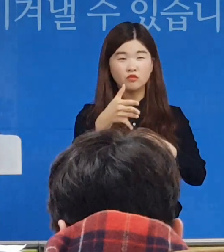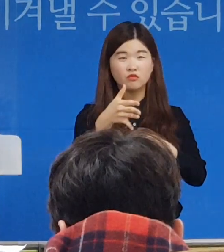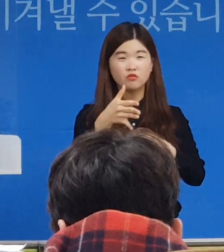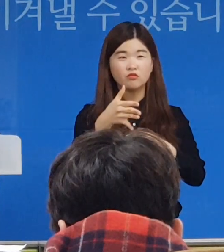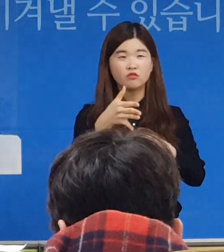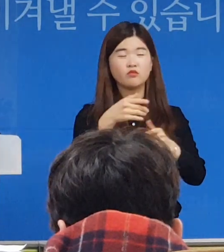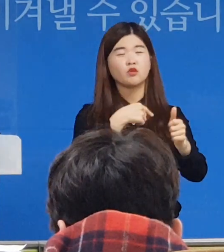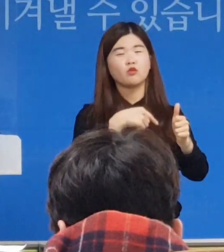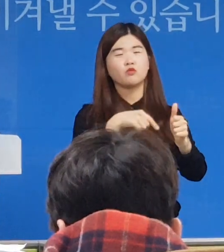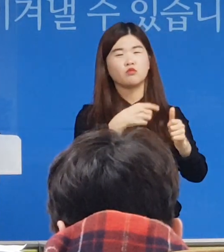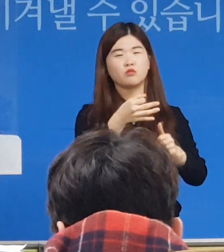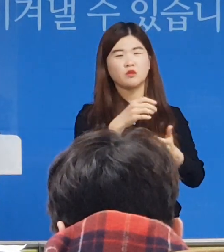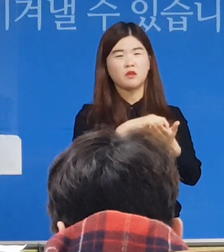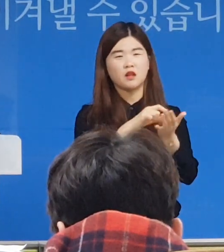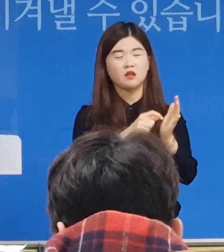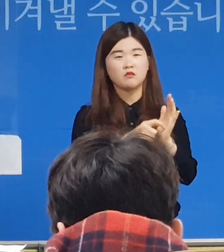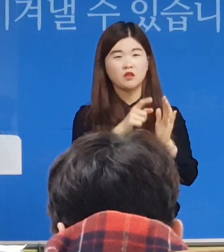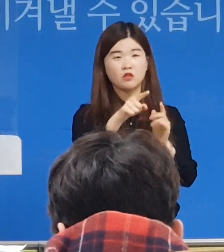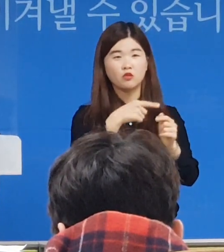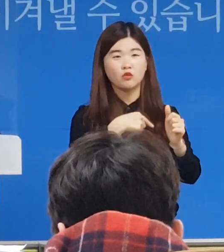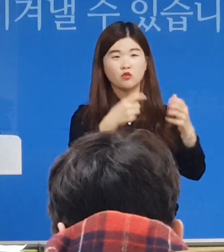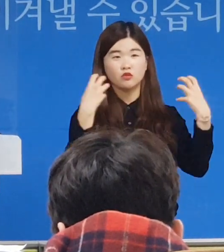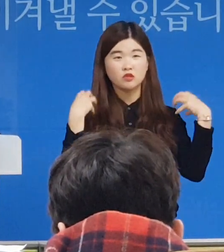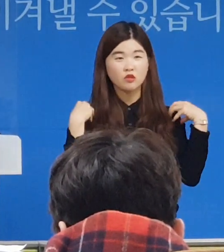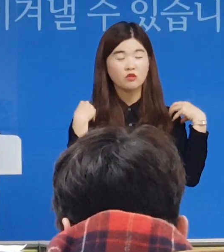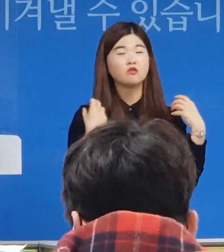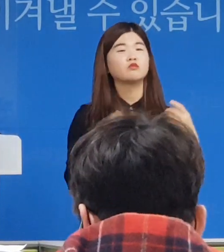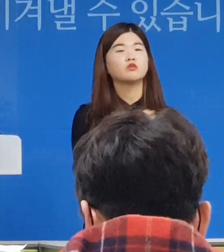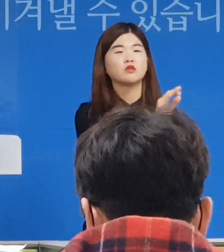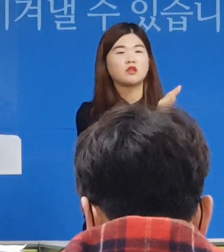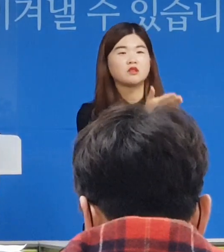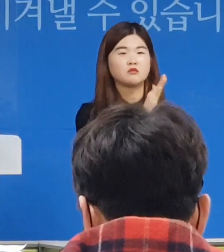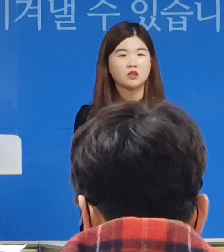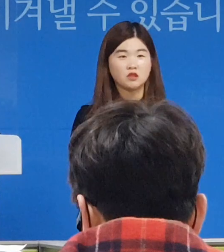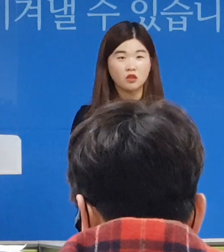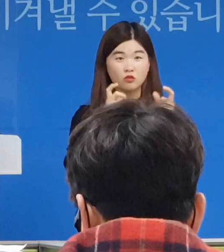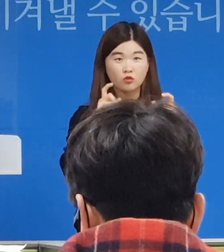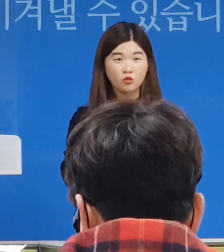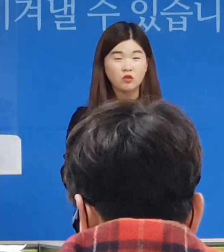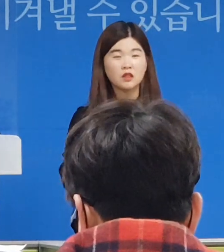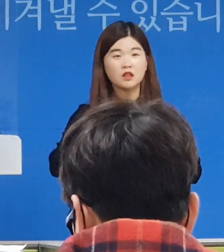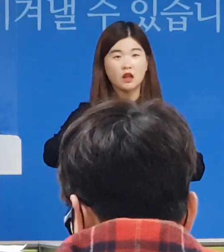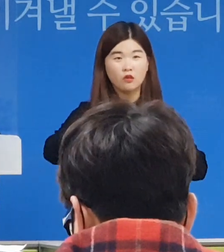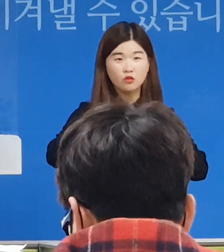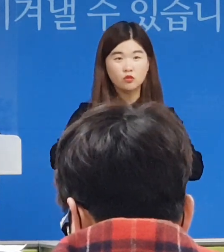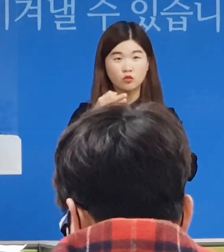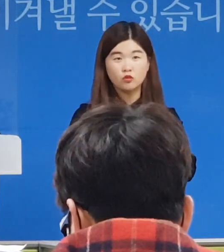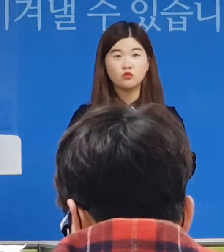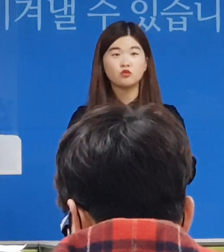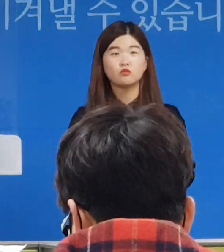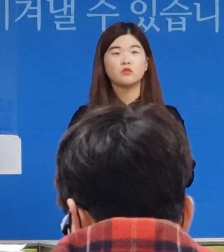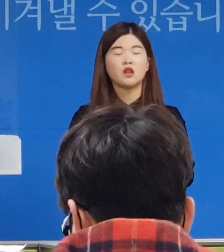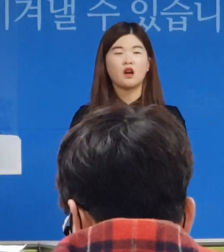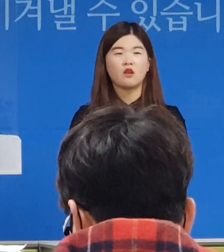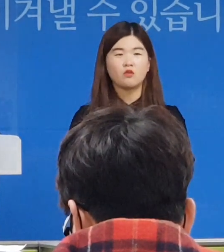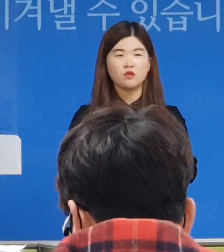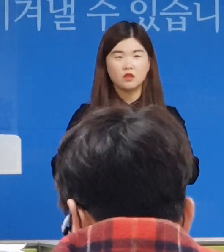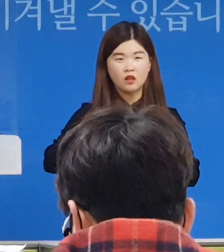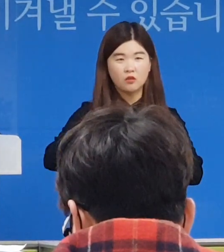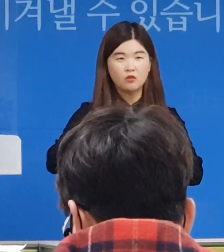되는 교육비만큼 이것을 교육청으로 전출하게 되지만 제주도는 별도의 재원을 마련해 추가로 전출해야